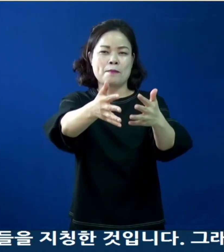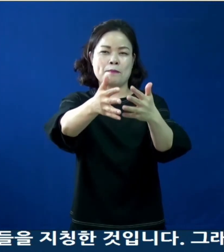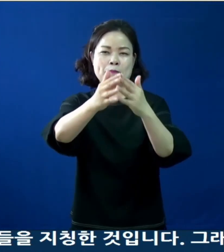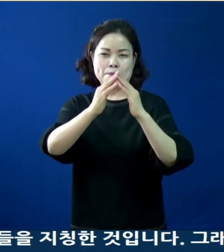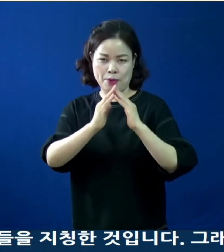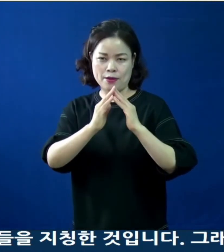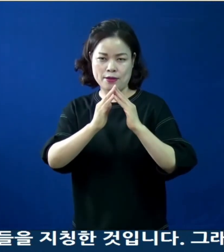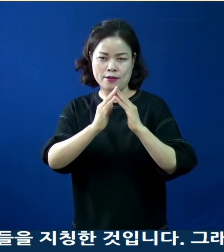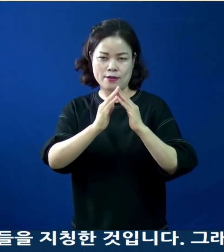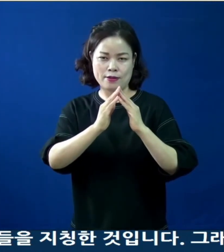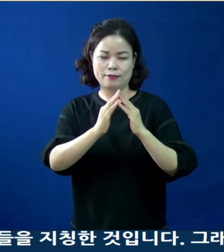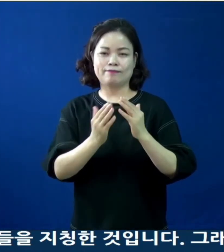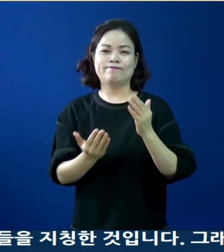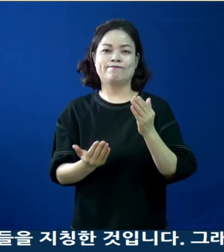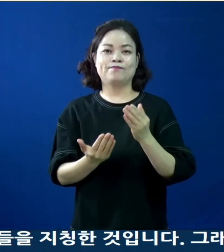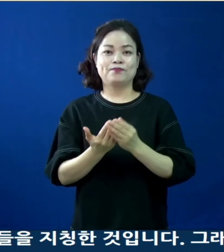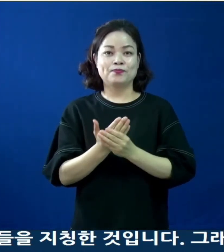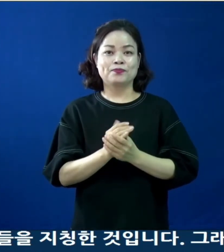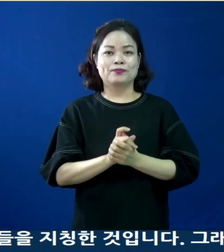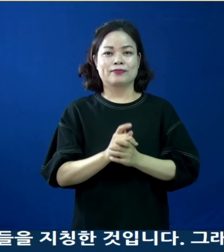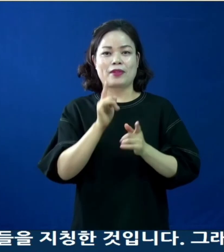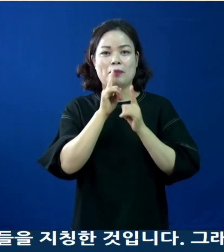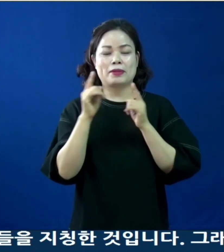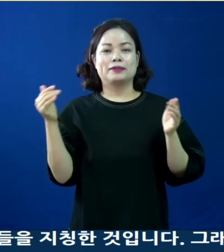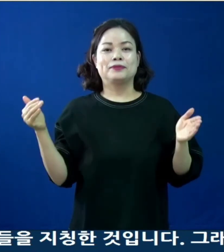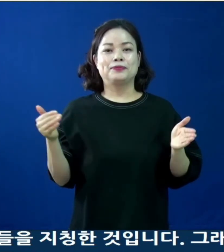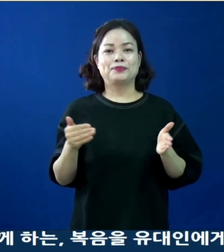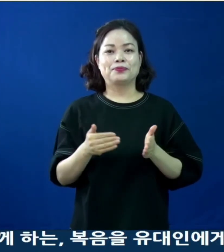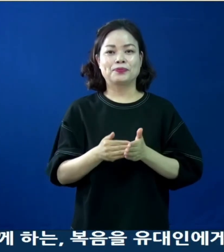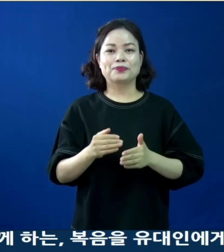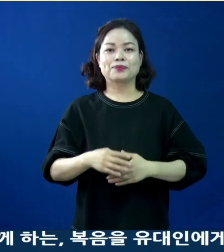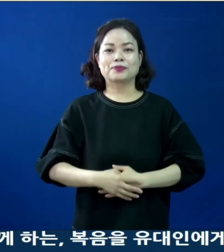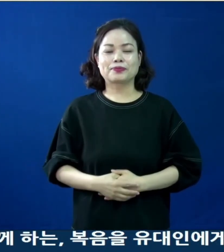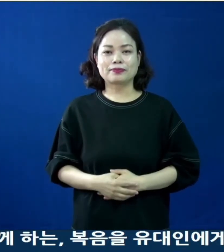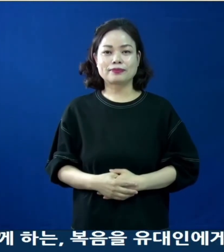세워지는 일이 벌어진 거죠. 이 말씀을 총정리합니다.